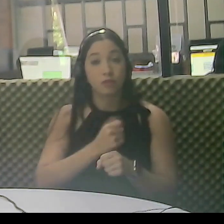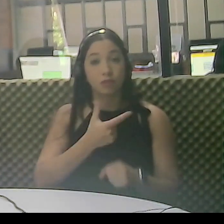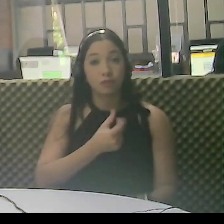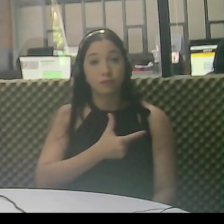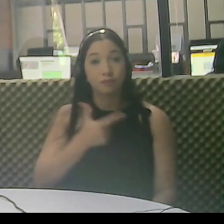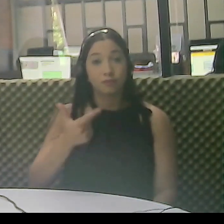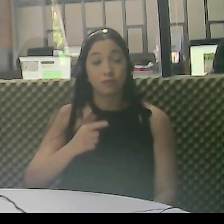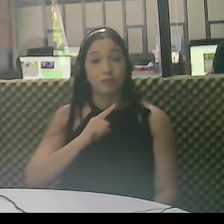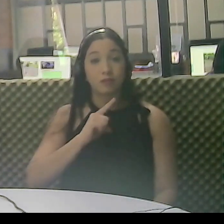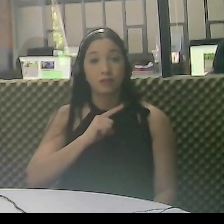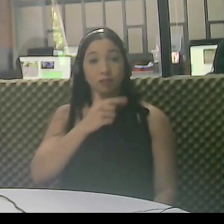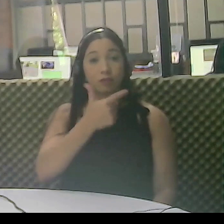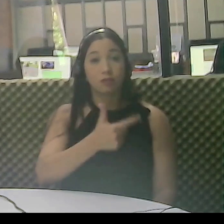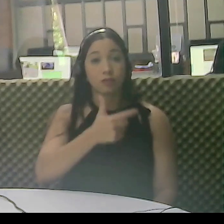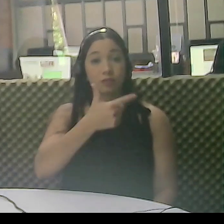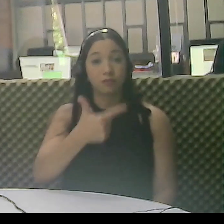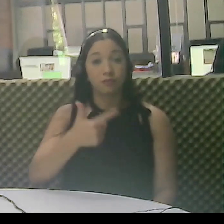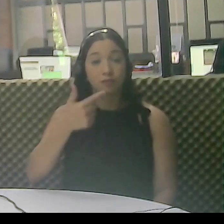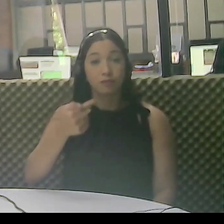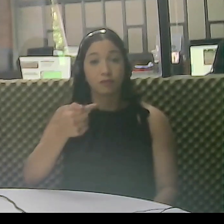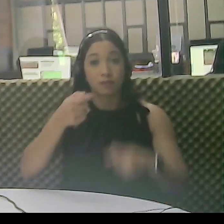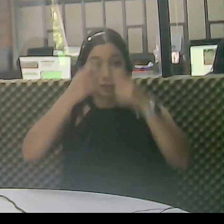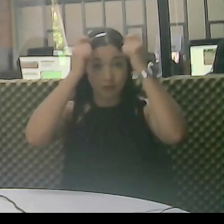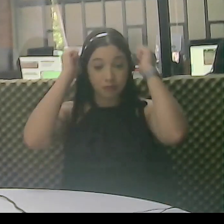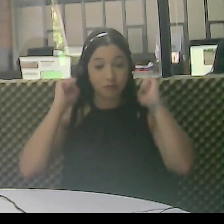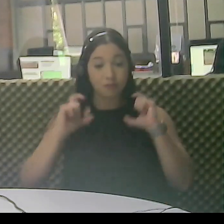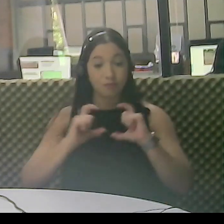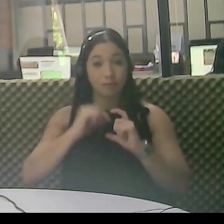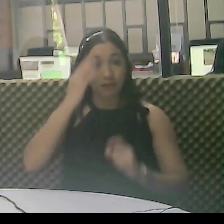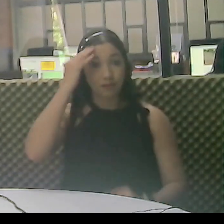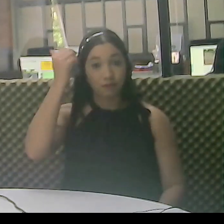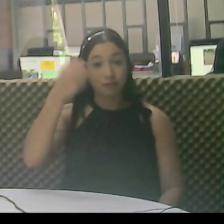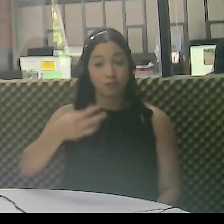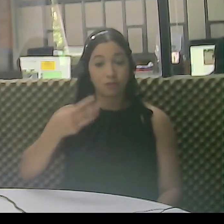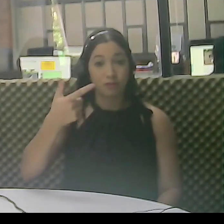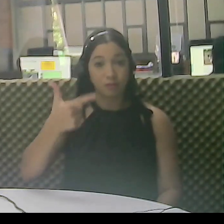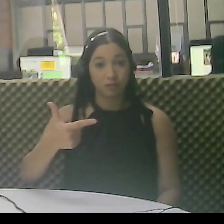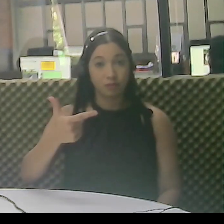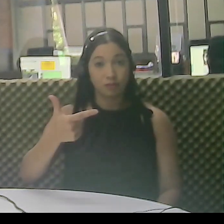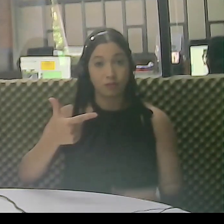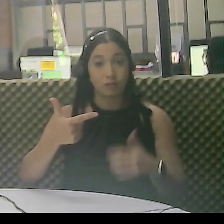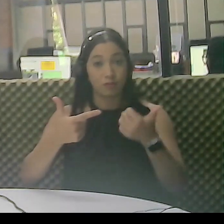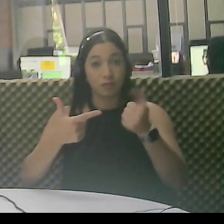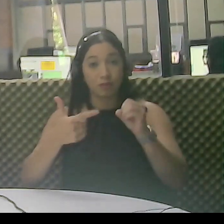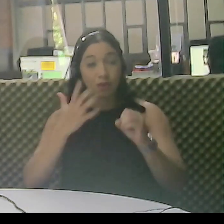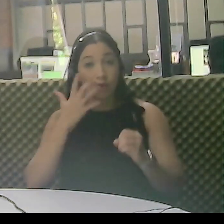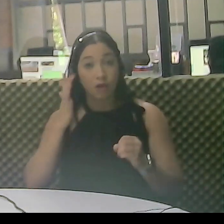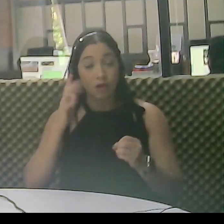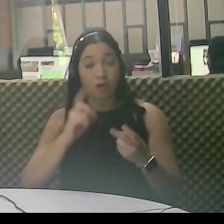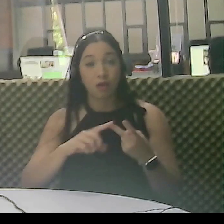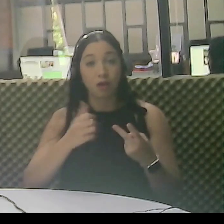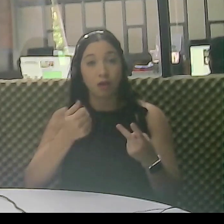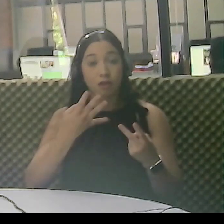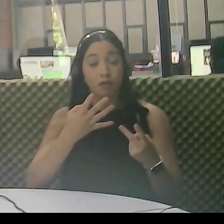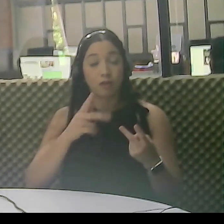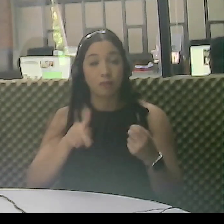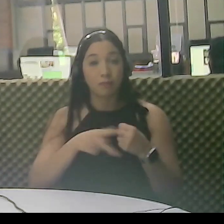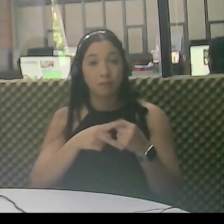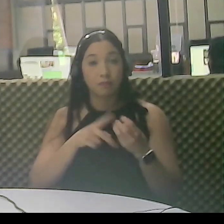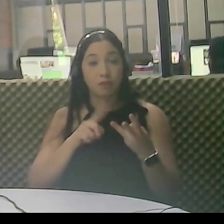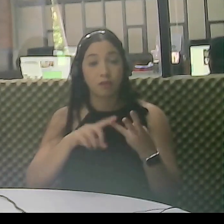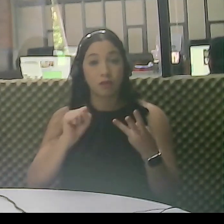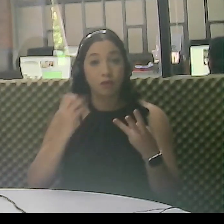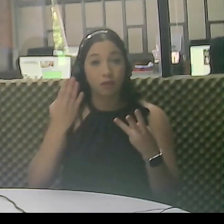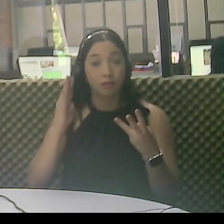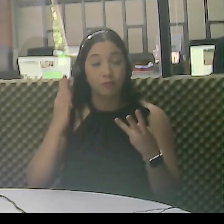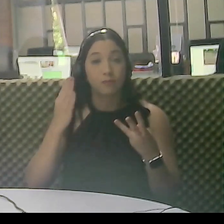2022 227 medalhas, com destaque para as 32, 10 de ouro, 14 de prata e 8 de bronze